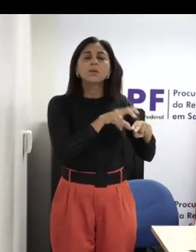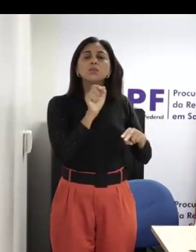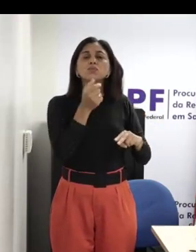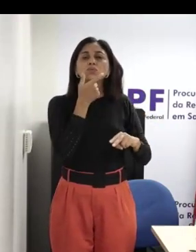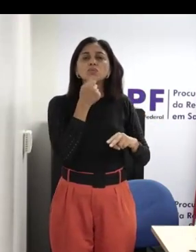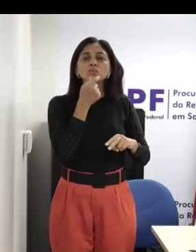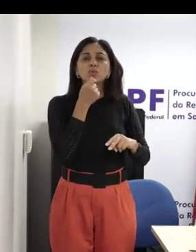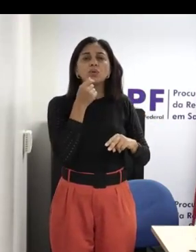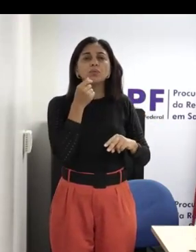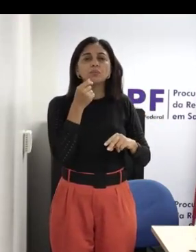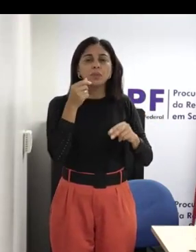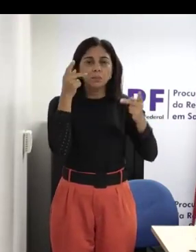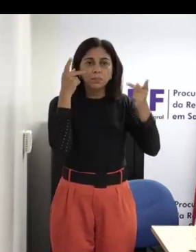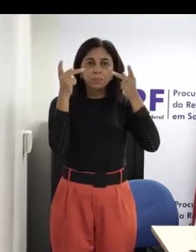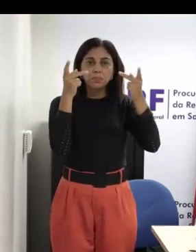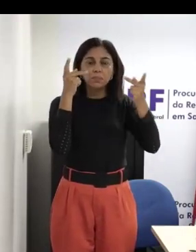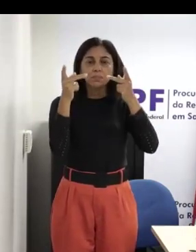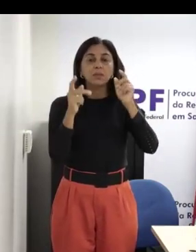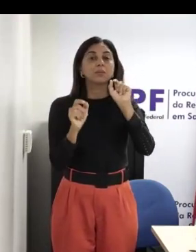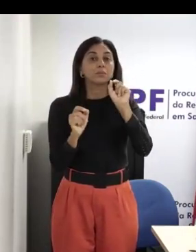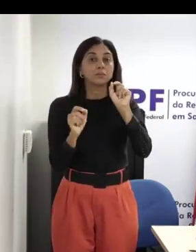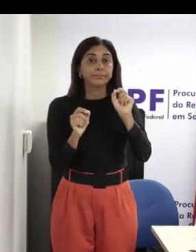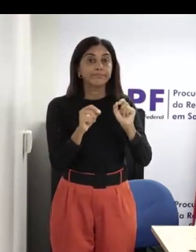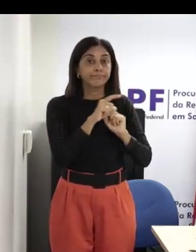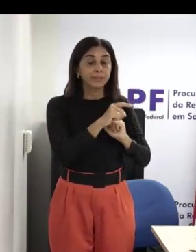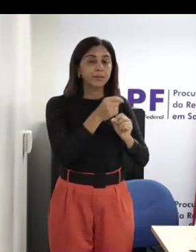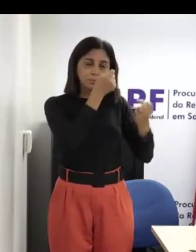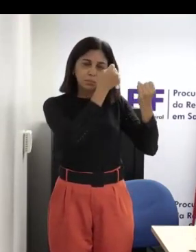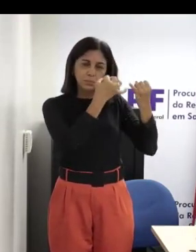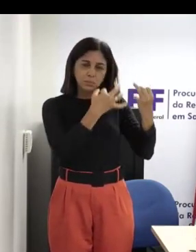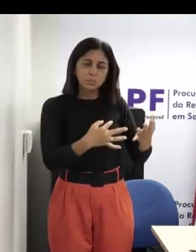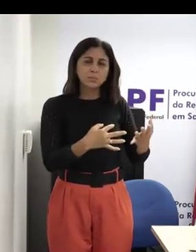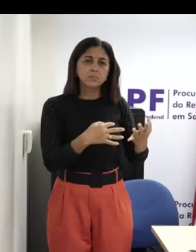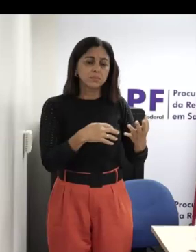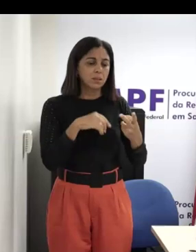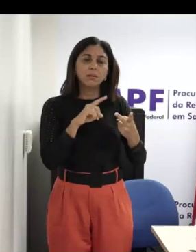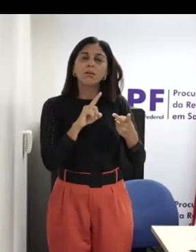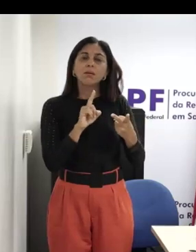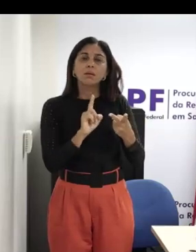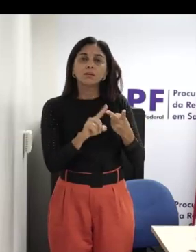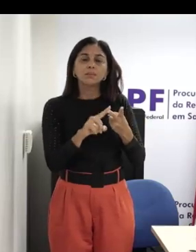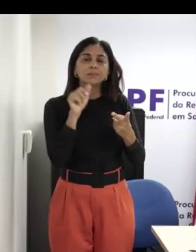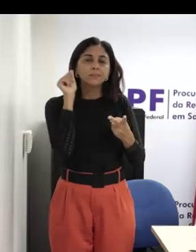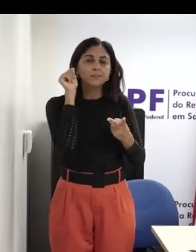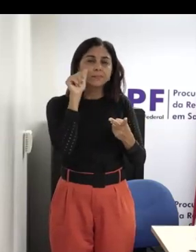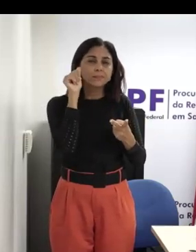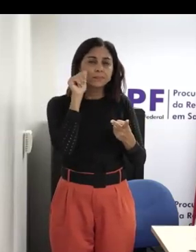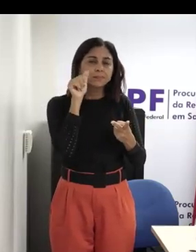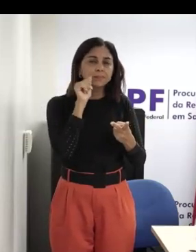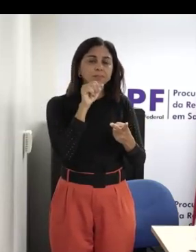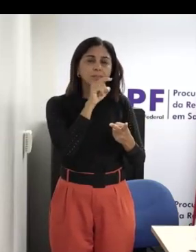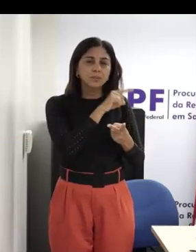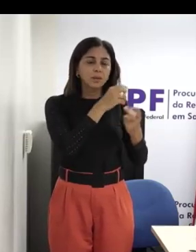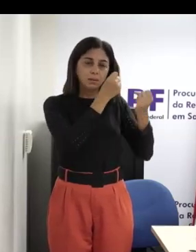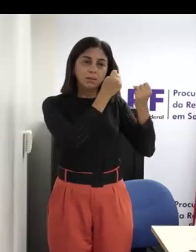psiquiatra que nos acrescentou muito também vai ser moderada pela pela colega Ali quem quem é bom Tem que repetir a